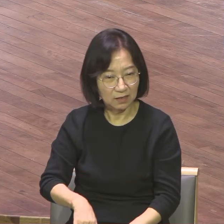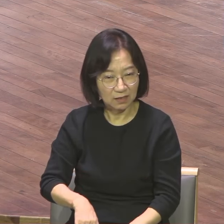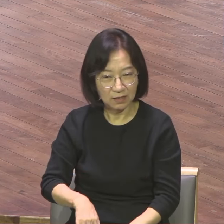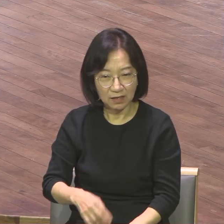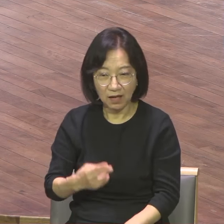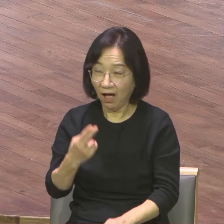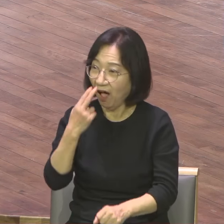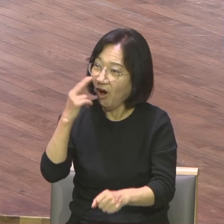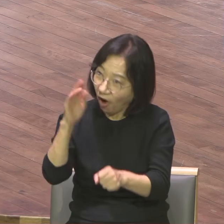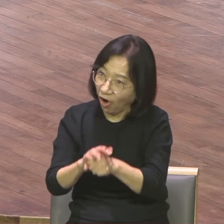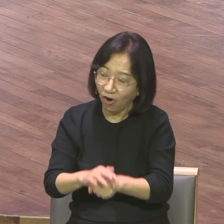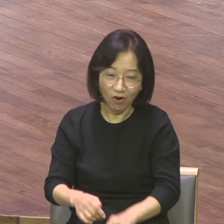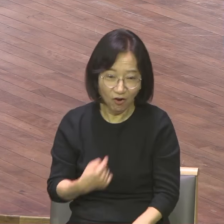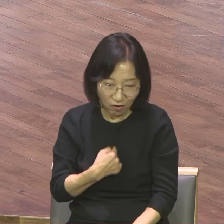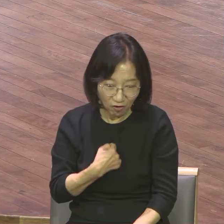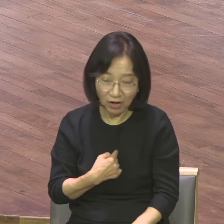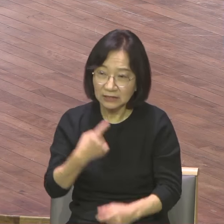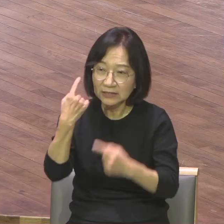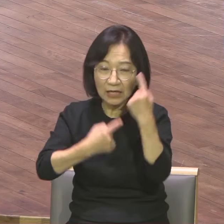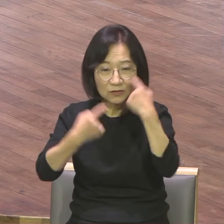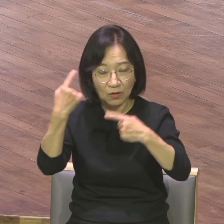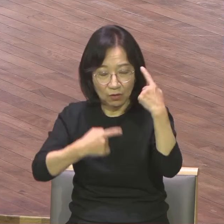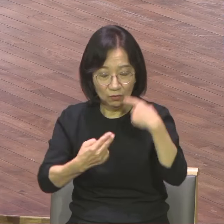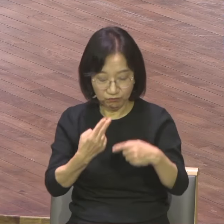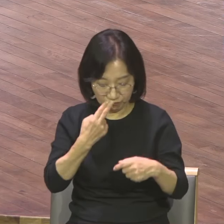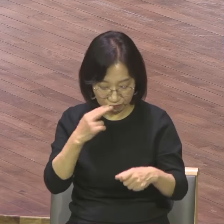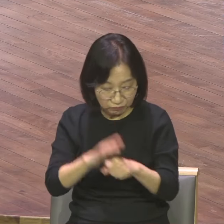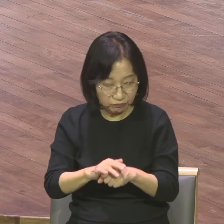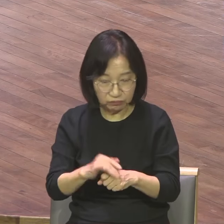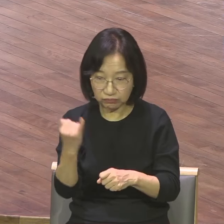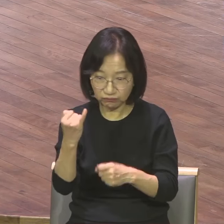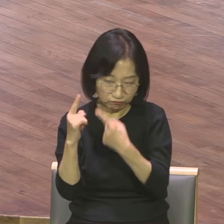돼가지고 감옥에 있으니까 얼마나 상처가 되었어요.